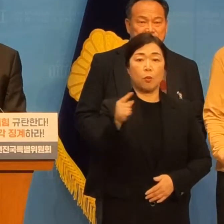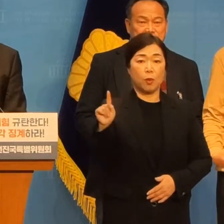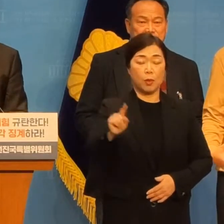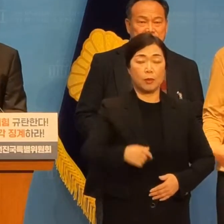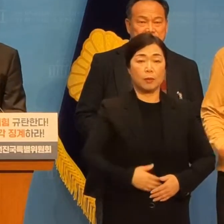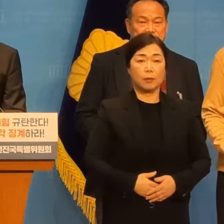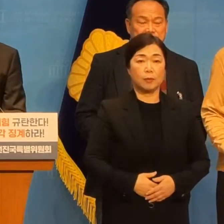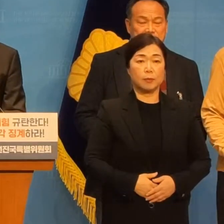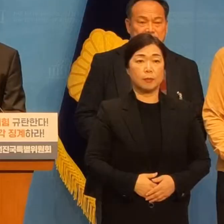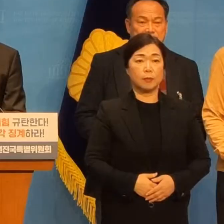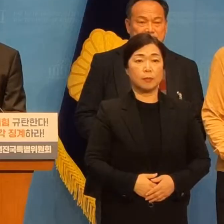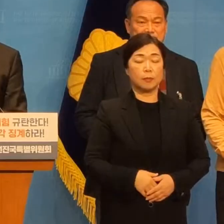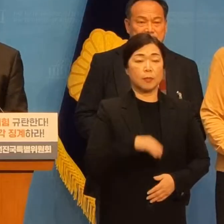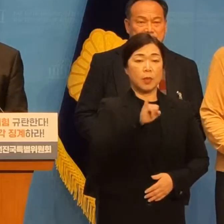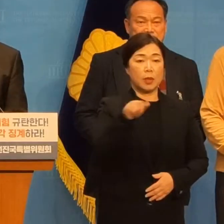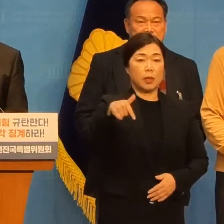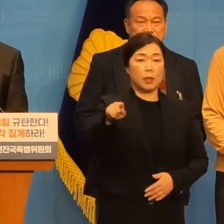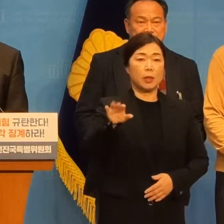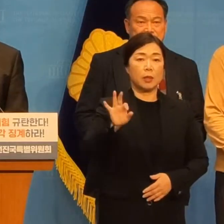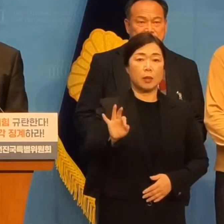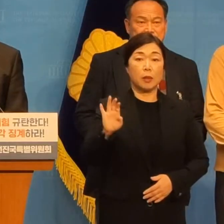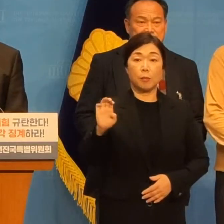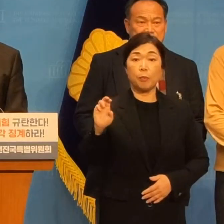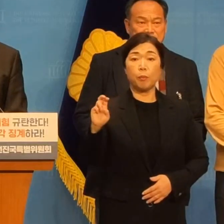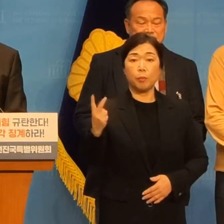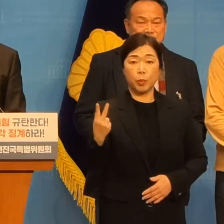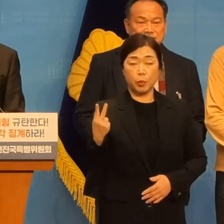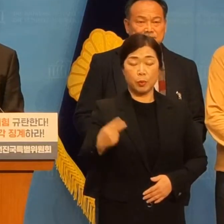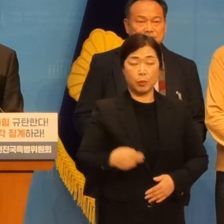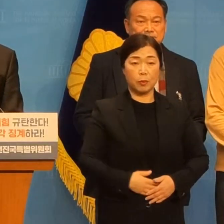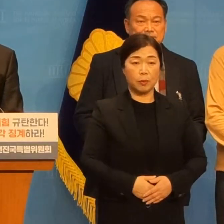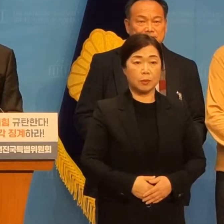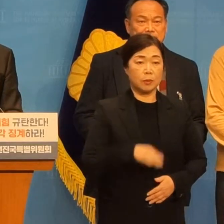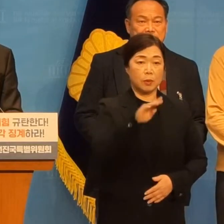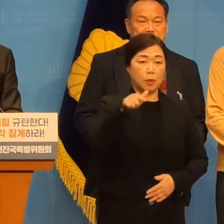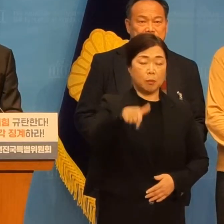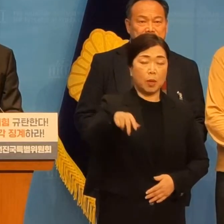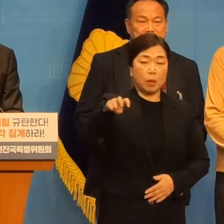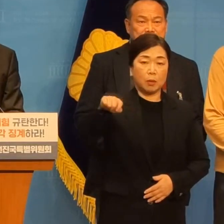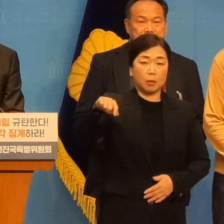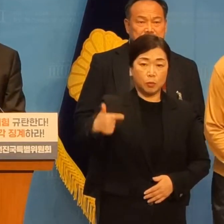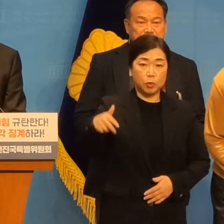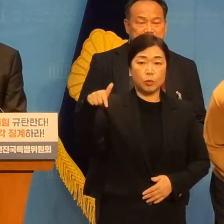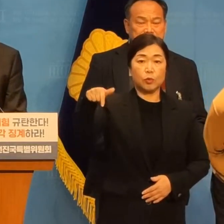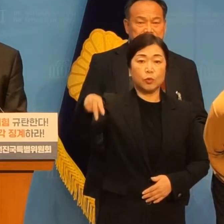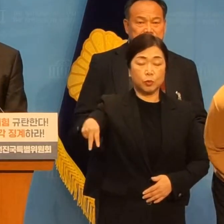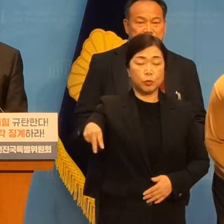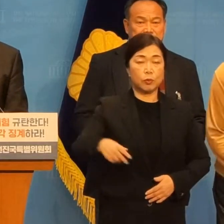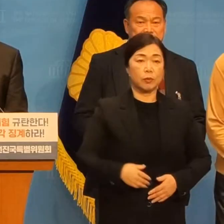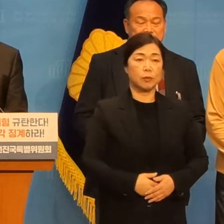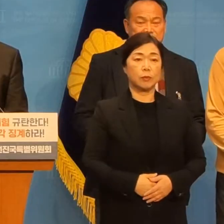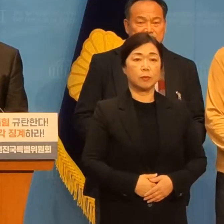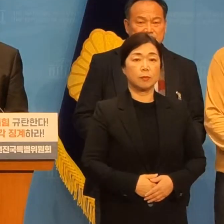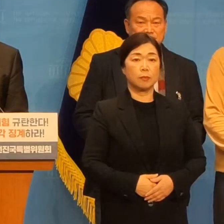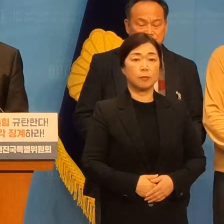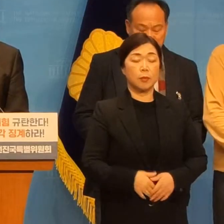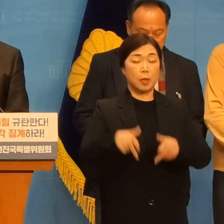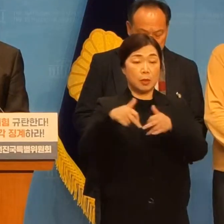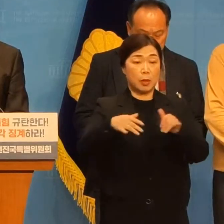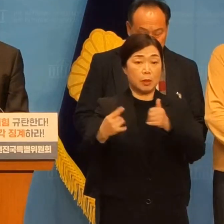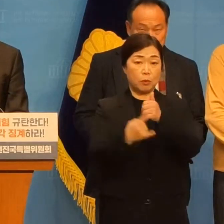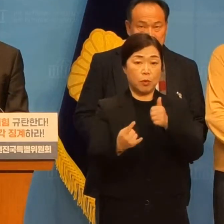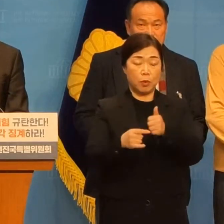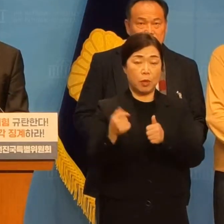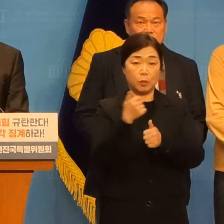자리하셨습니다. 이강표 선생님 자리하셨습니다. 박문규 선생님 자리하셨습니다. 이상